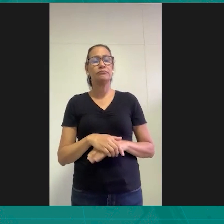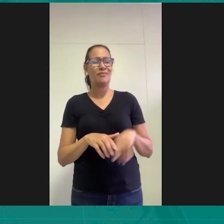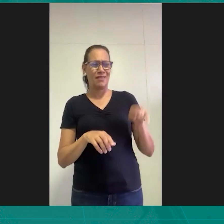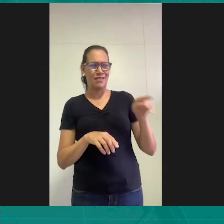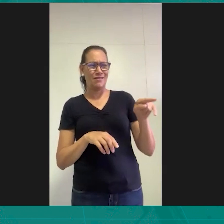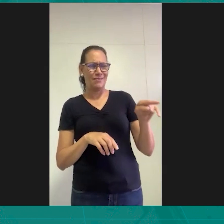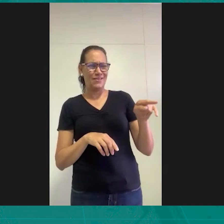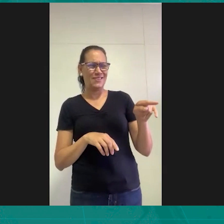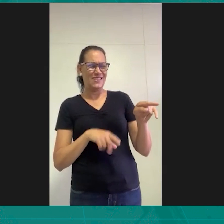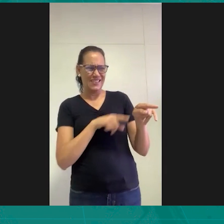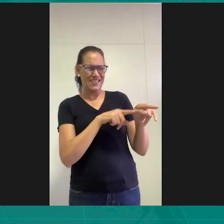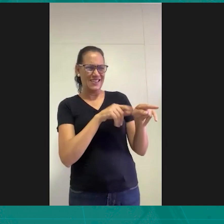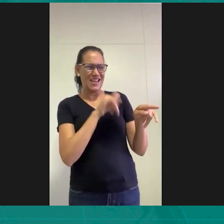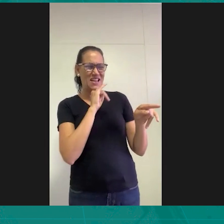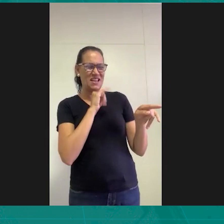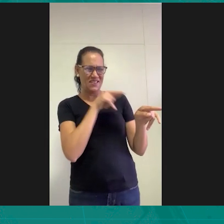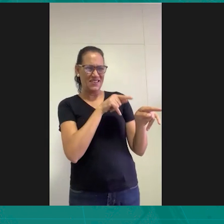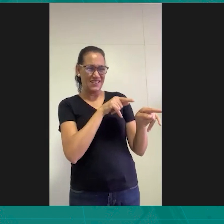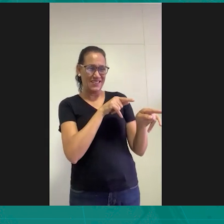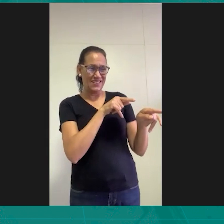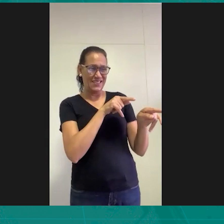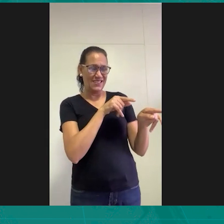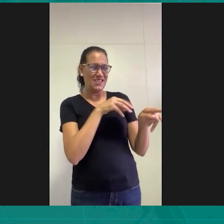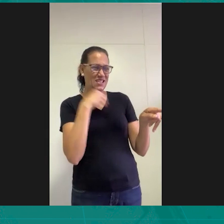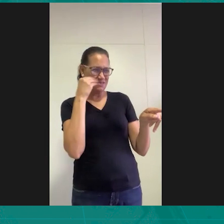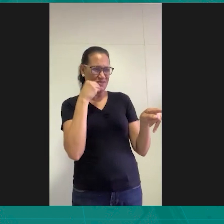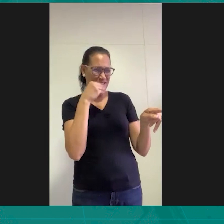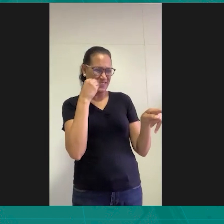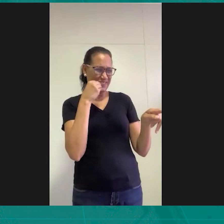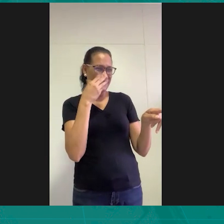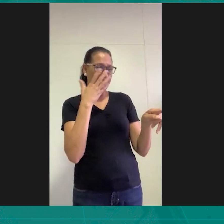O Senhor te deu a experiência que você pediu a Ele.